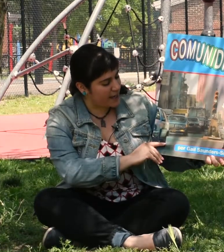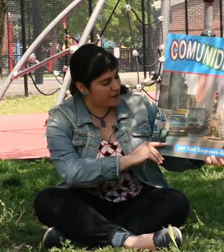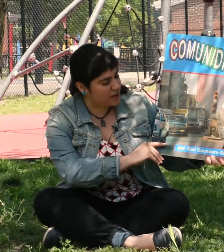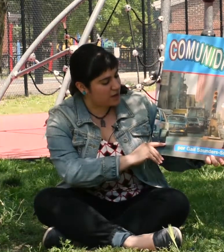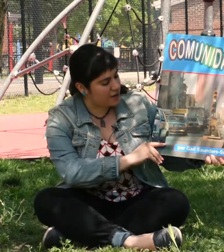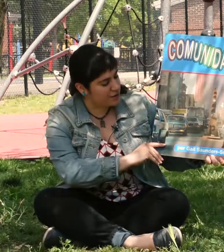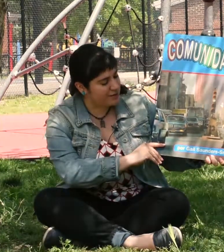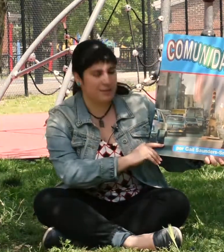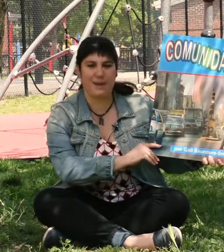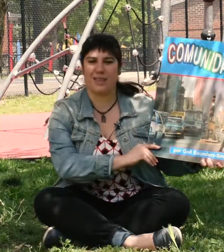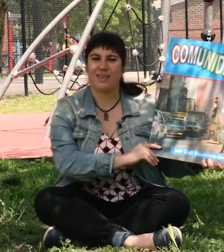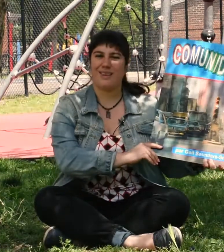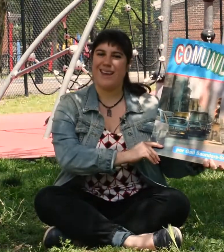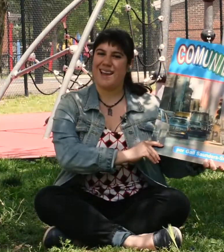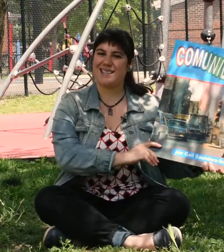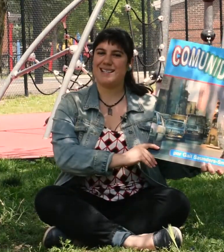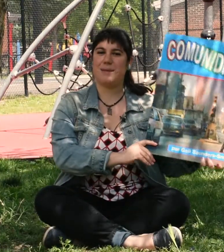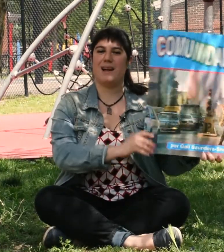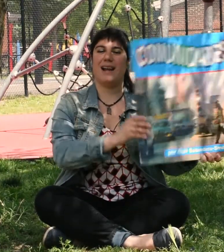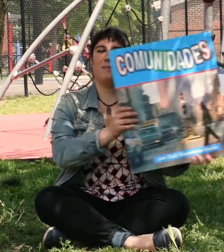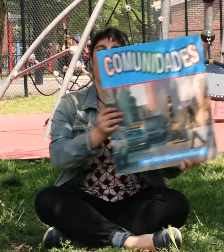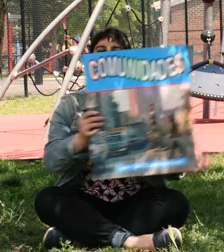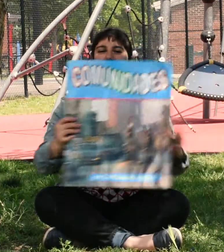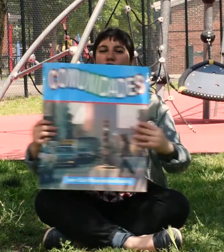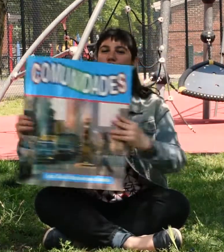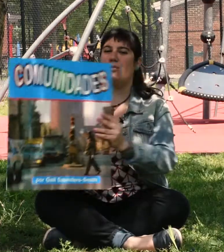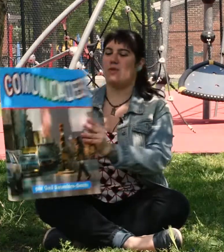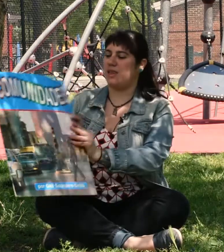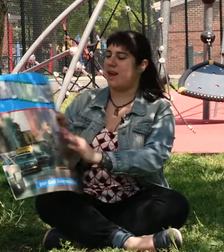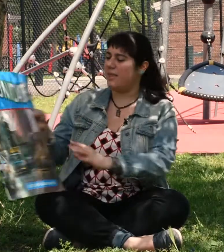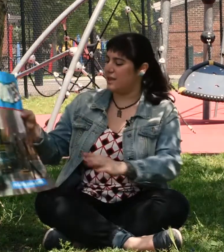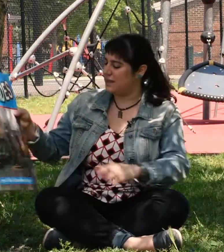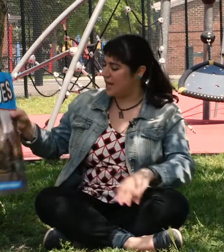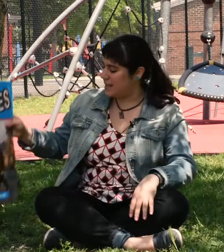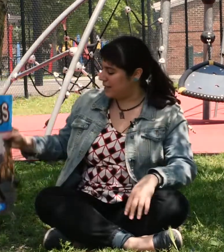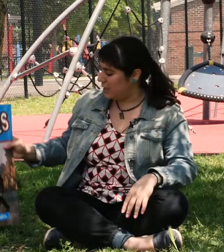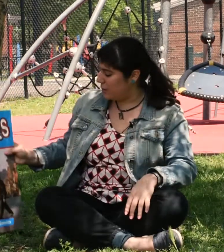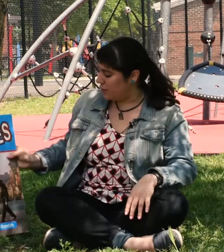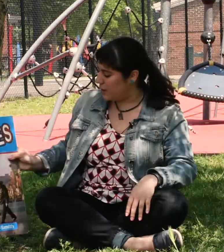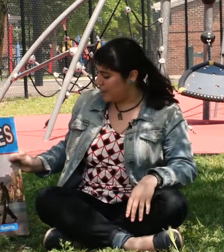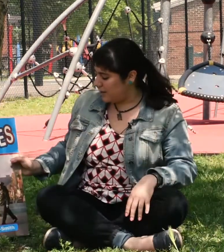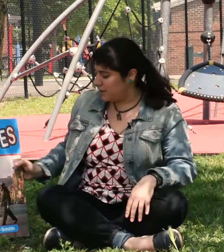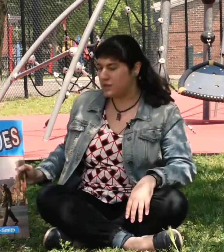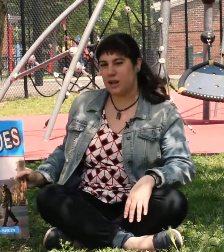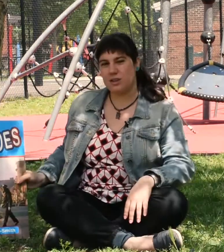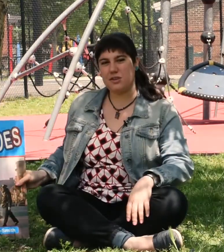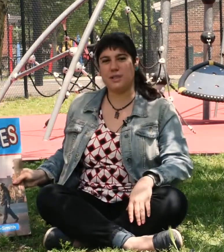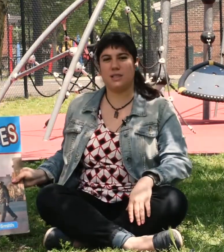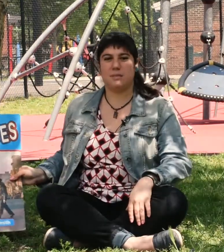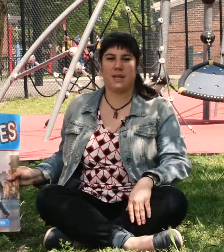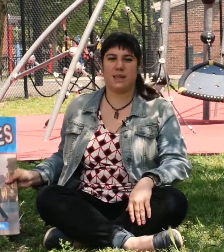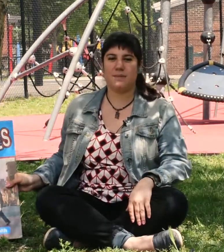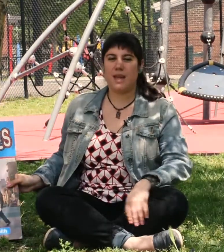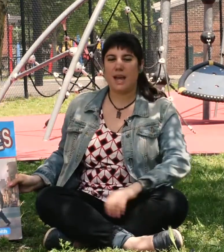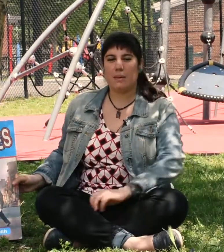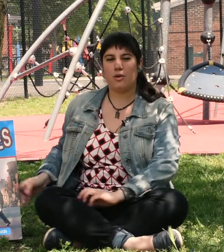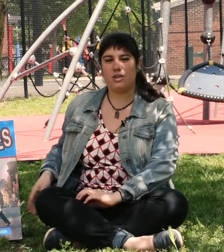Gail Saunders Smith Esta semana hemos leído Comunidades escrito por Gail Saunders Smith Voy a